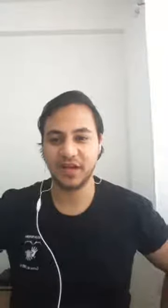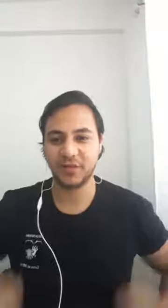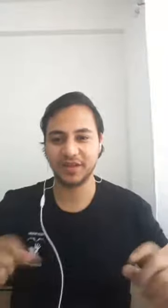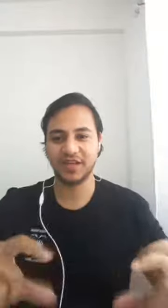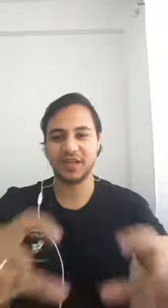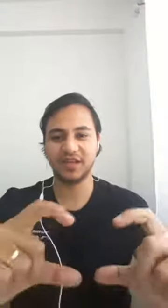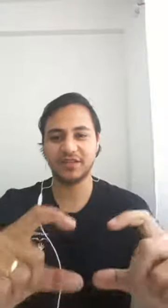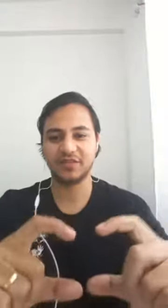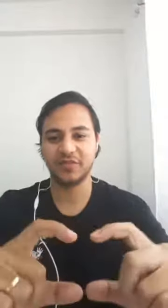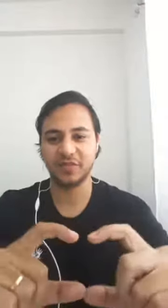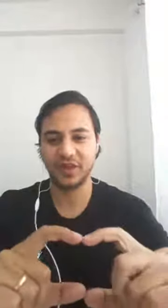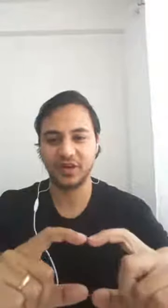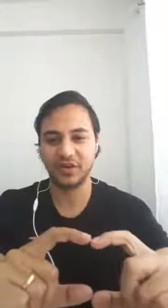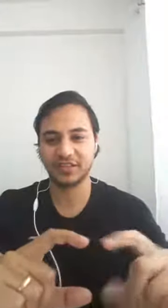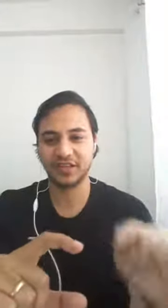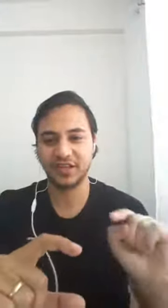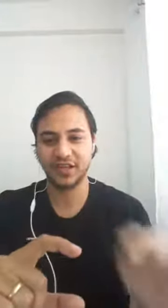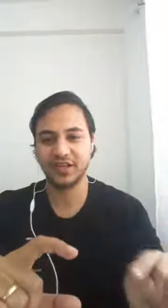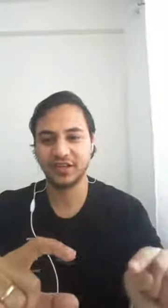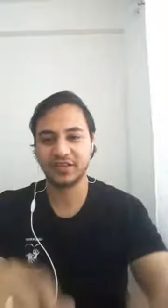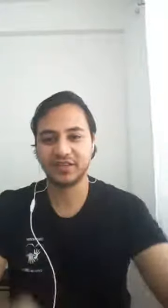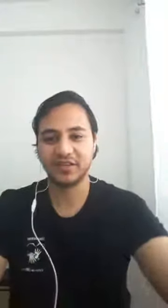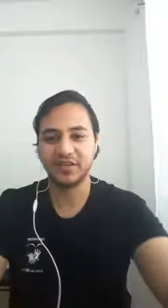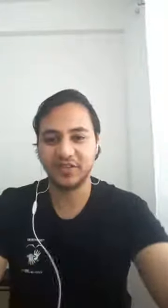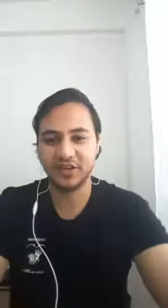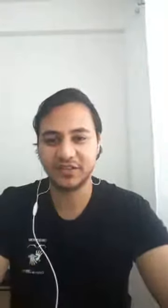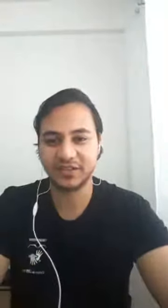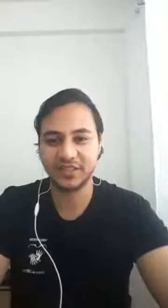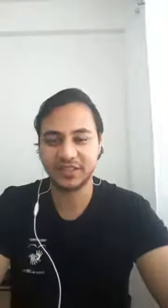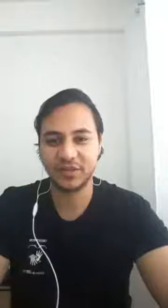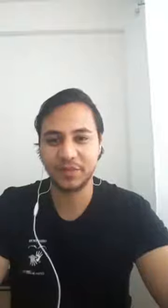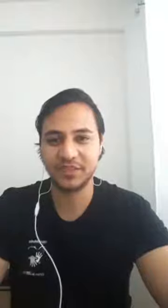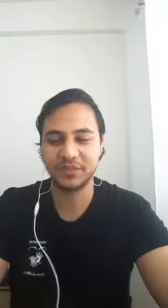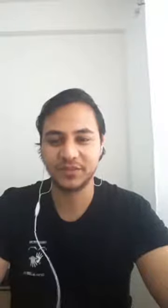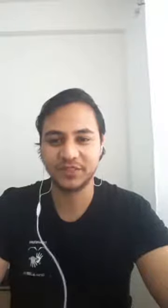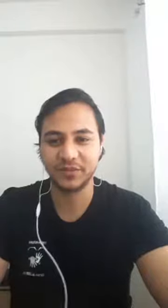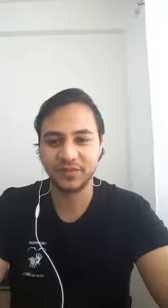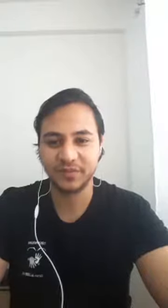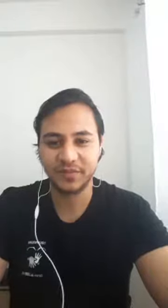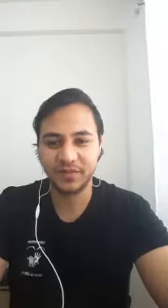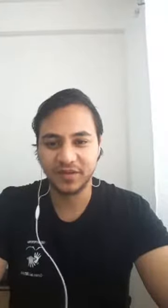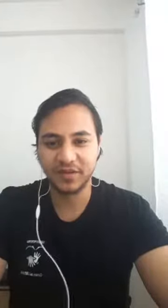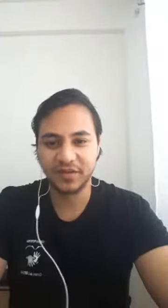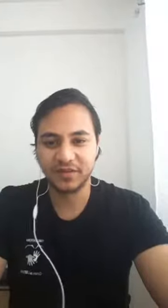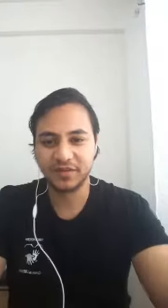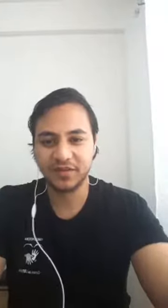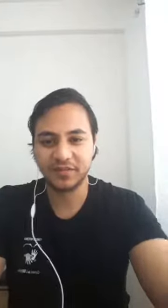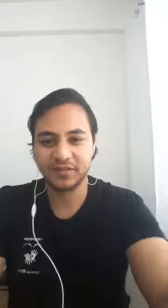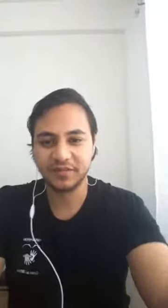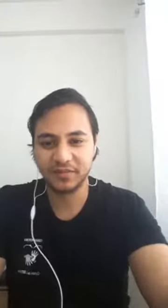Ele abre uma telinha assim, vermelha, rosa, e clica em enviar solicitação de participação.